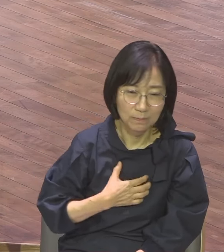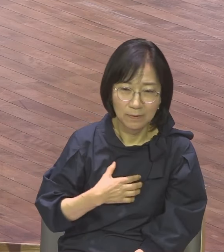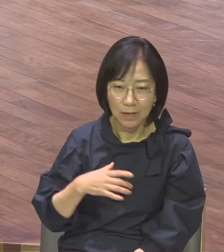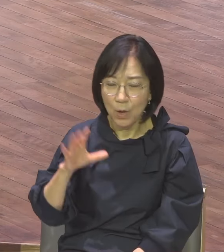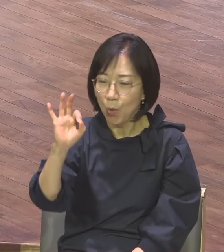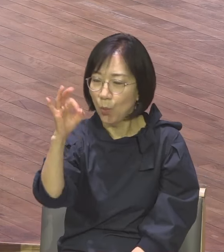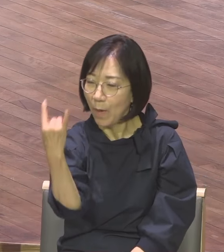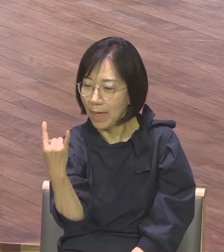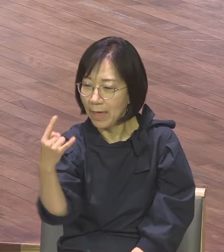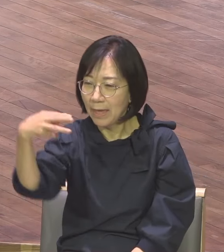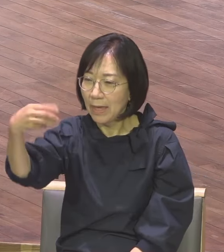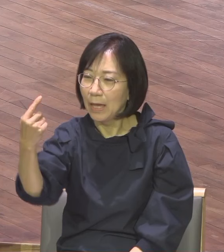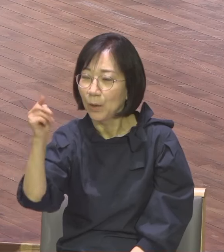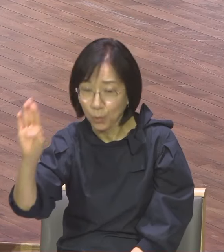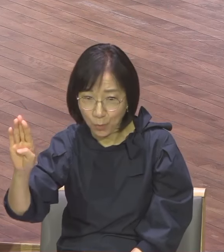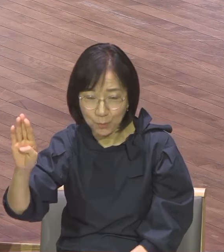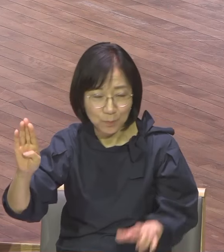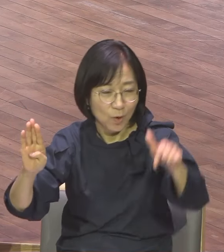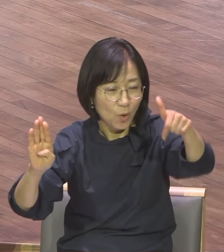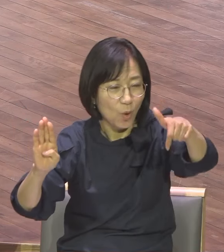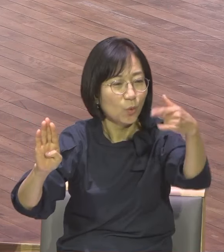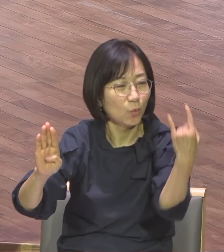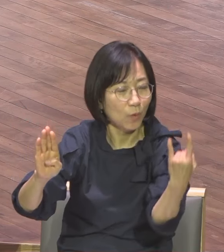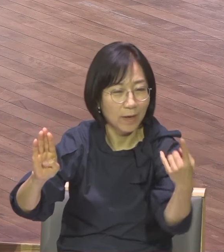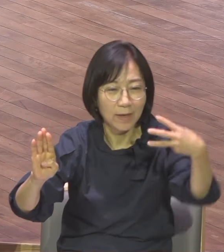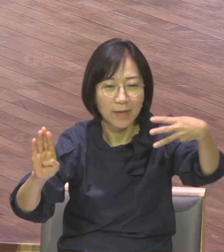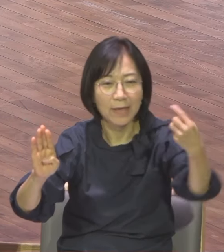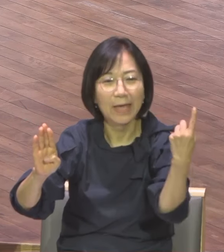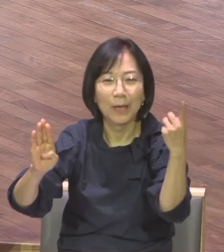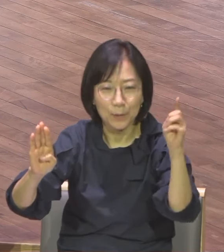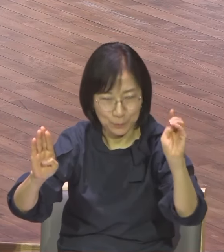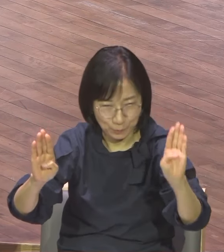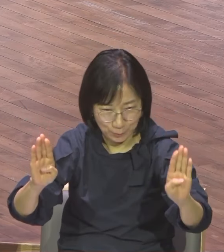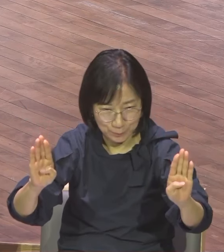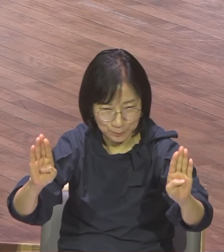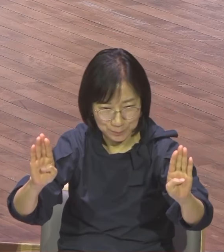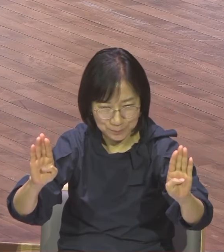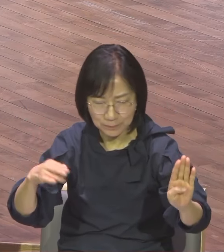이 말 공동체 탐지기입니다. 그러니까